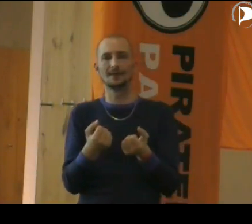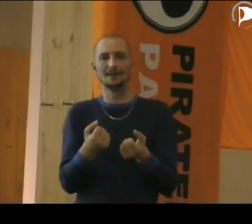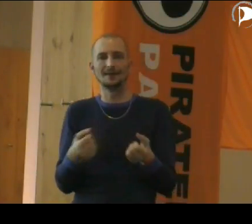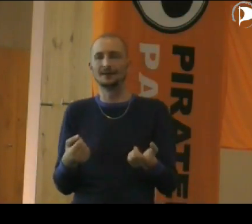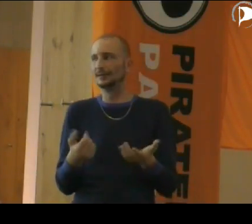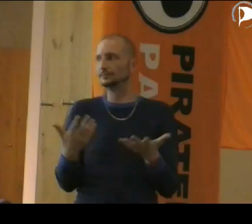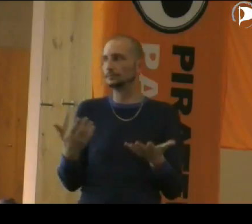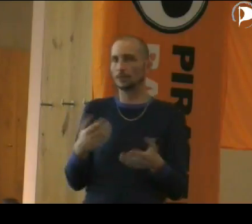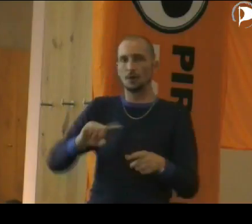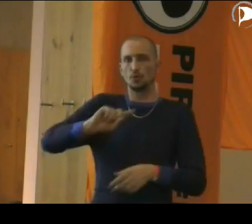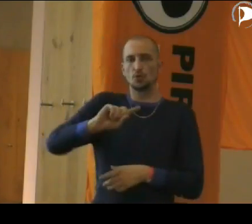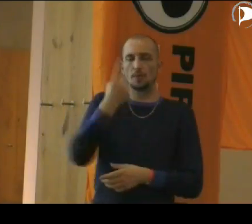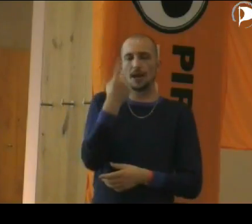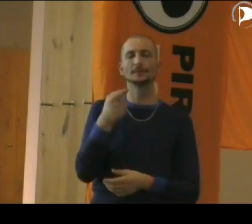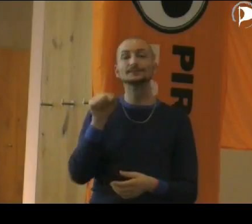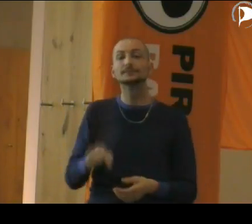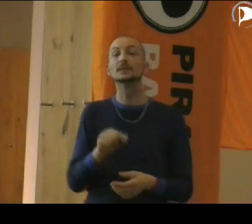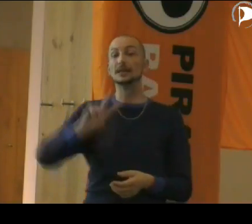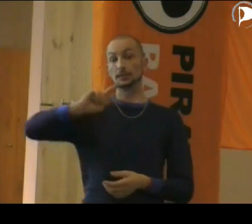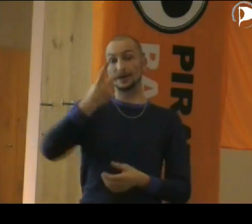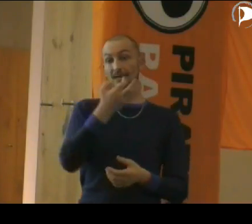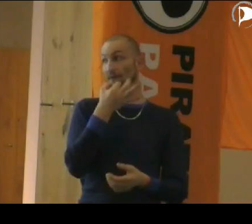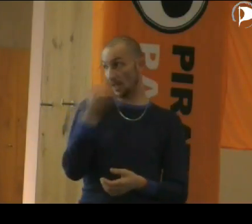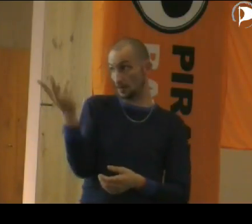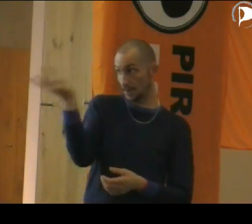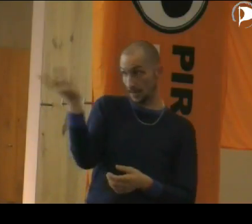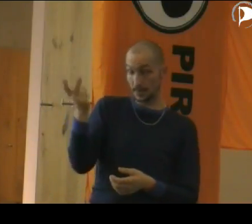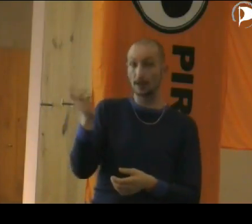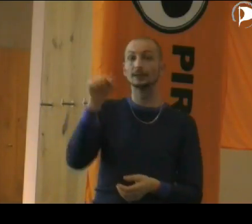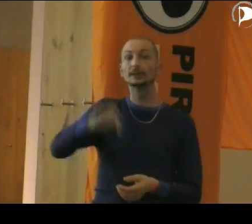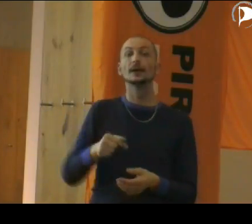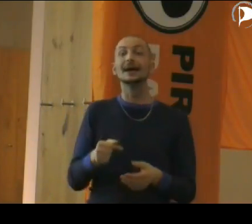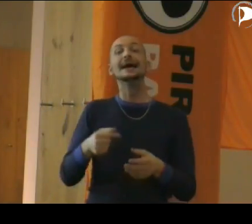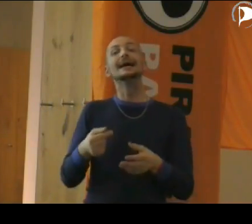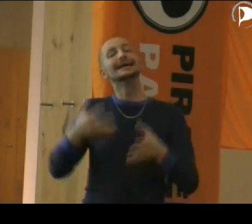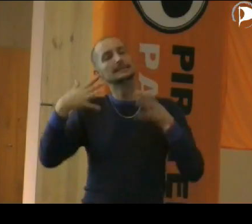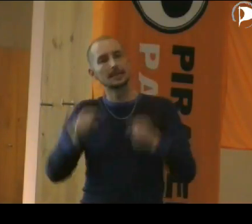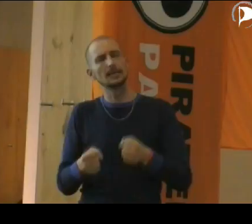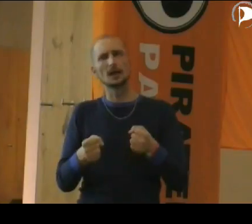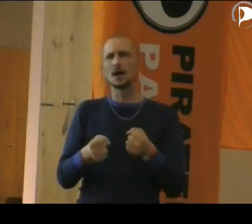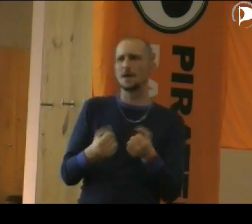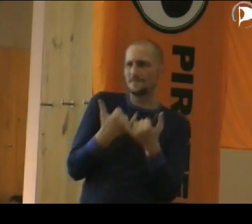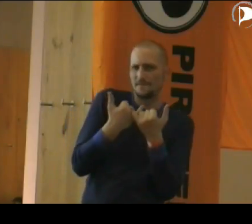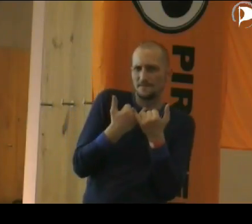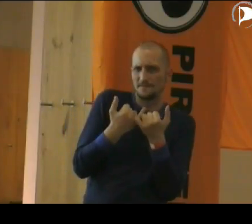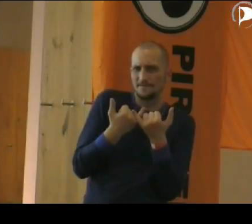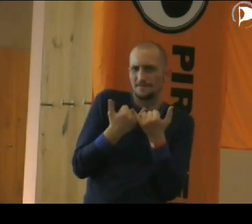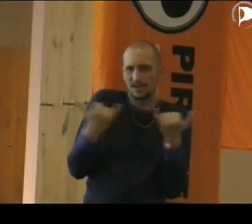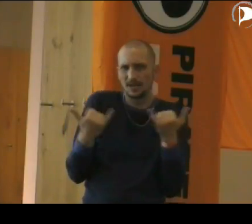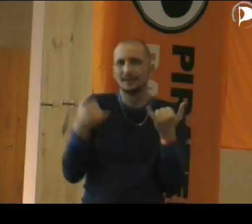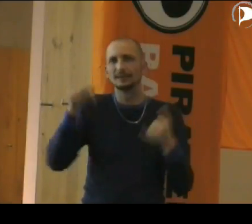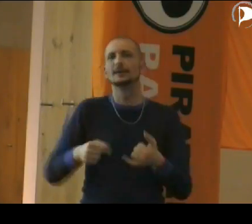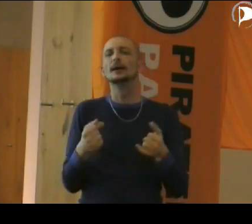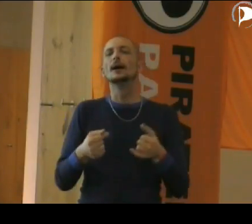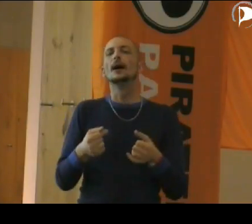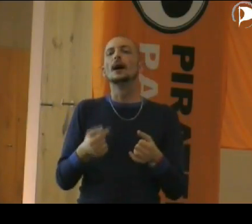bietet die zweite frage geht an beide die wollen wir sicherstellen oder wie wollt ihr die schatzmeister unterlagen